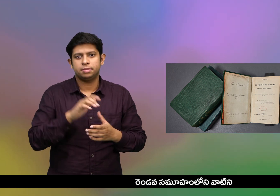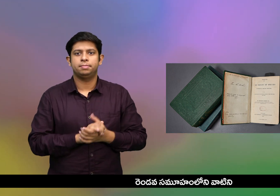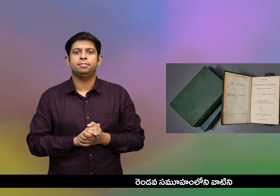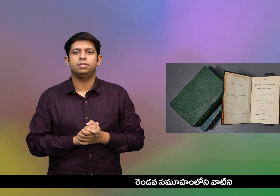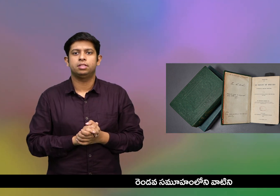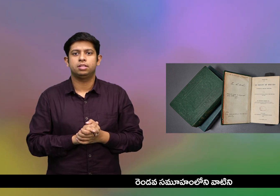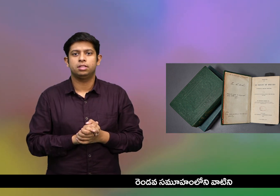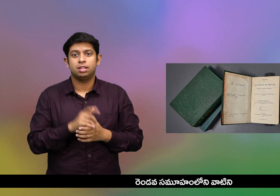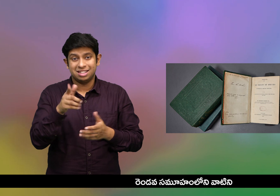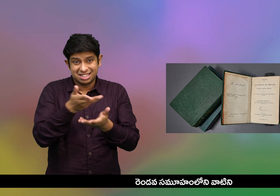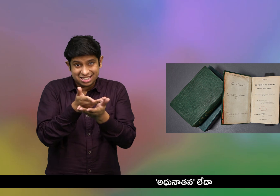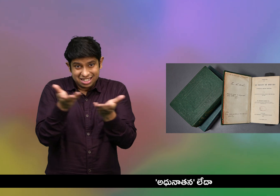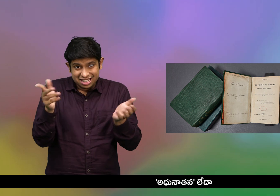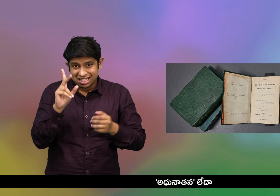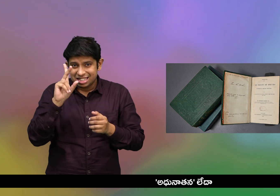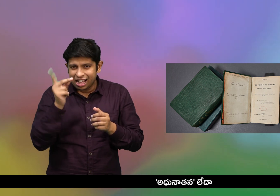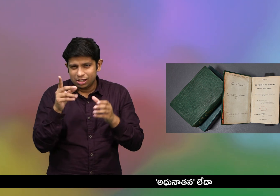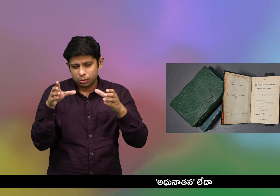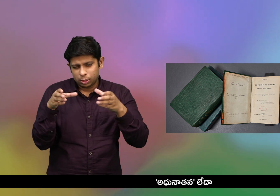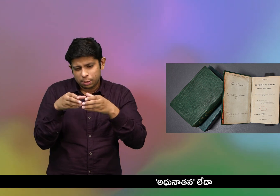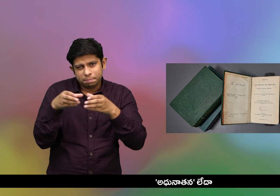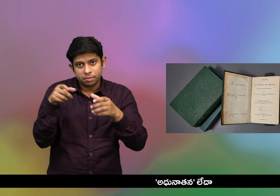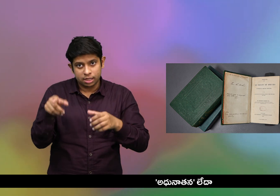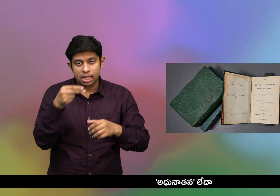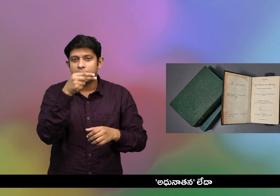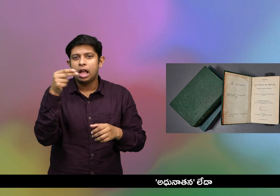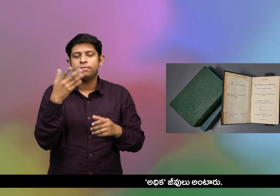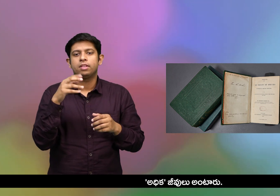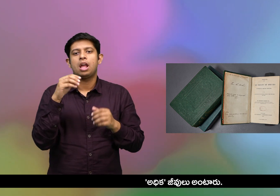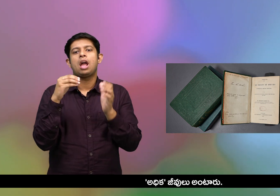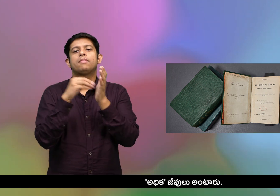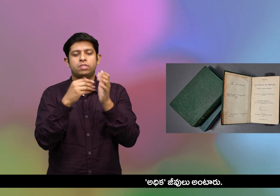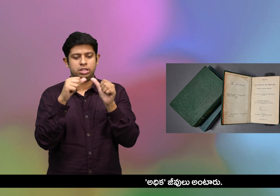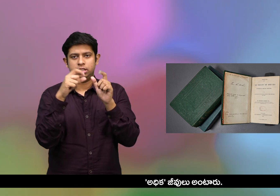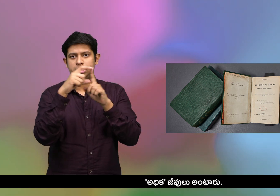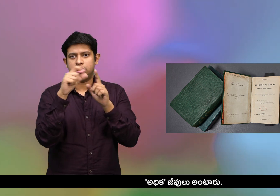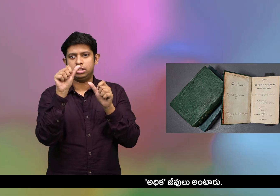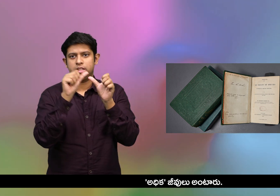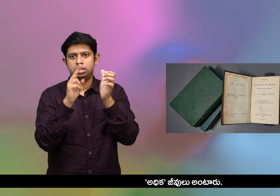రెండవ సమూహంలోని వాటిని అధునాతన లేదా అధిక జీవులు అంటారు.